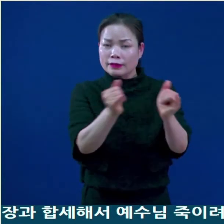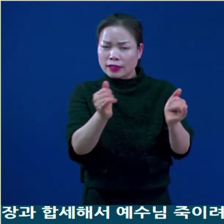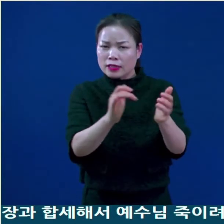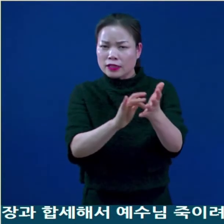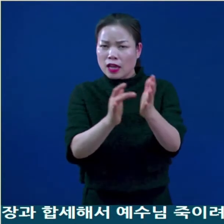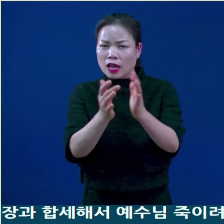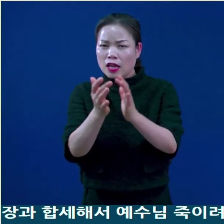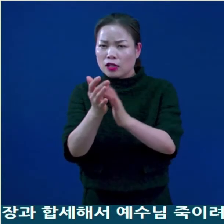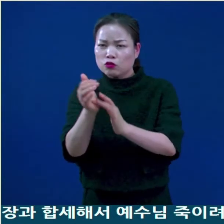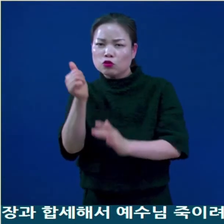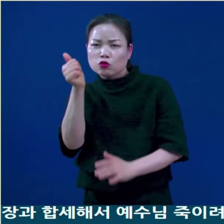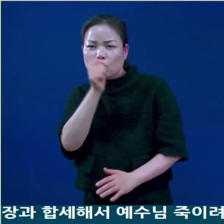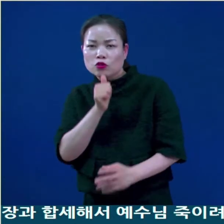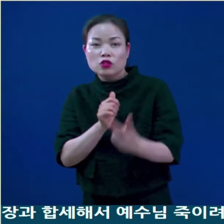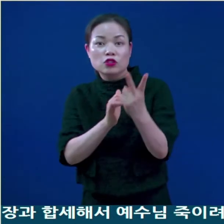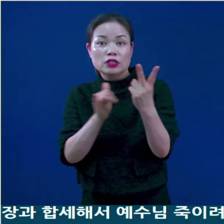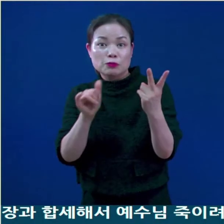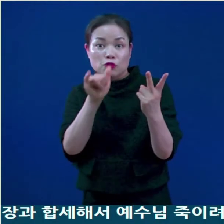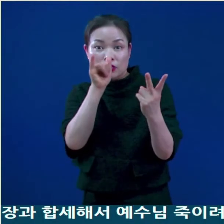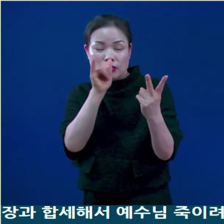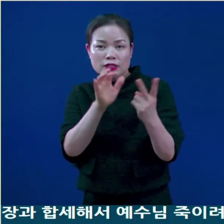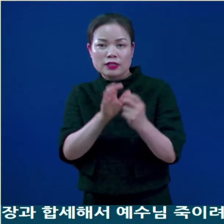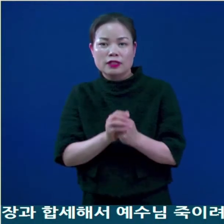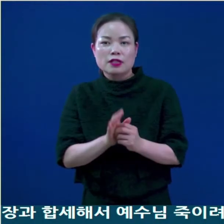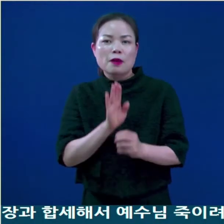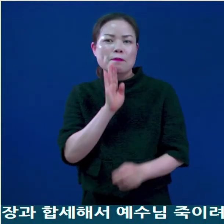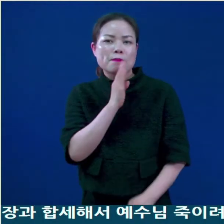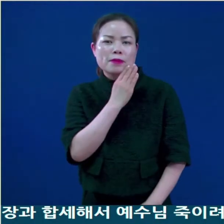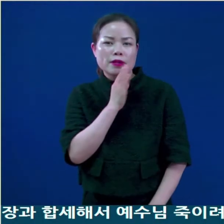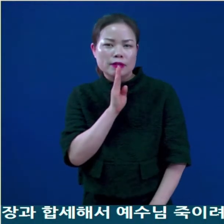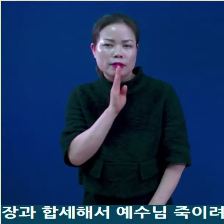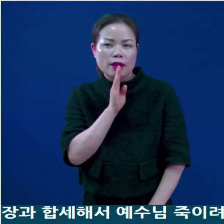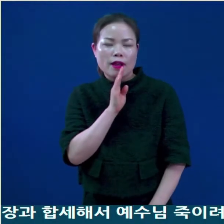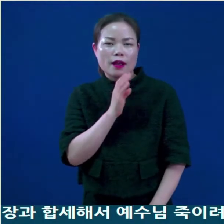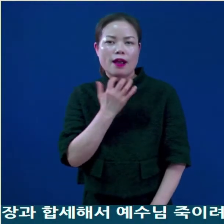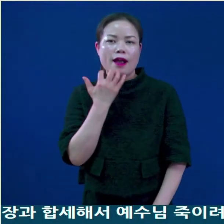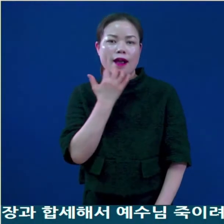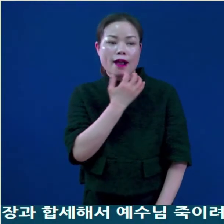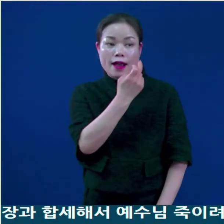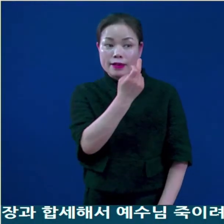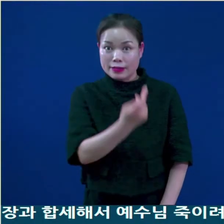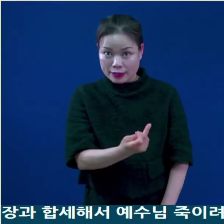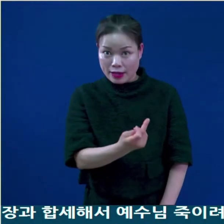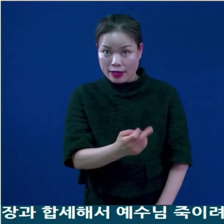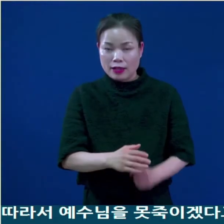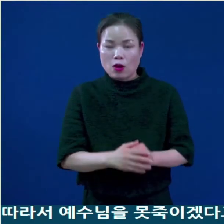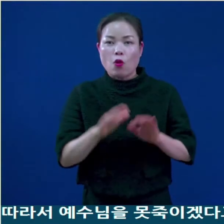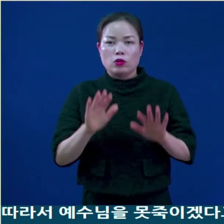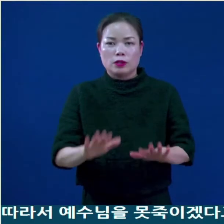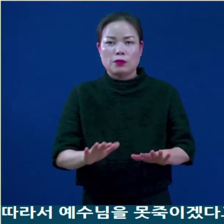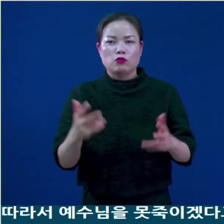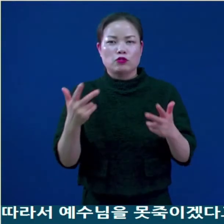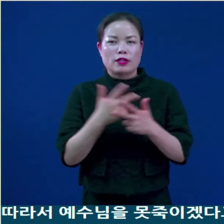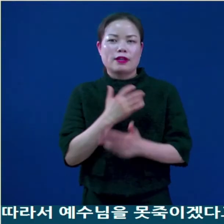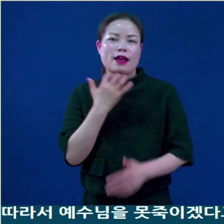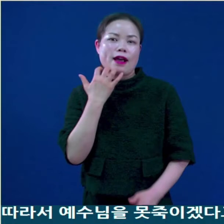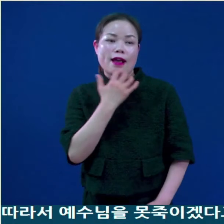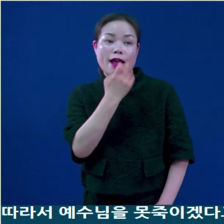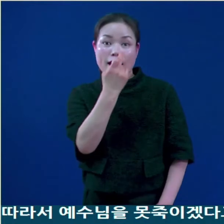예수님께 소개했던 두 인물이 있죠. 빌립과 안드레입니다. 이번 주일은 이 안드레만 다루는 거예요.